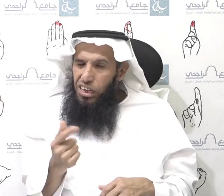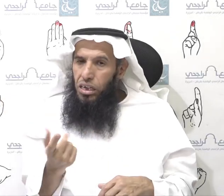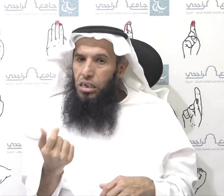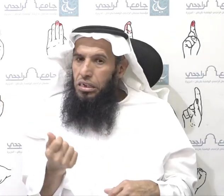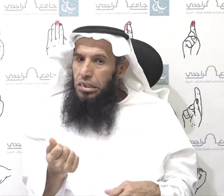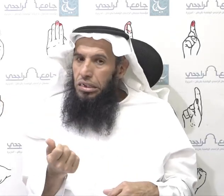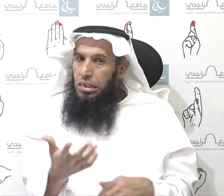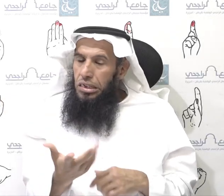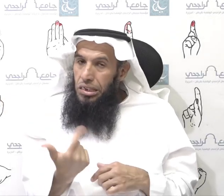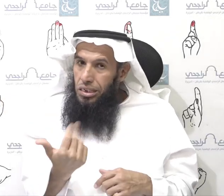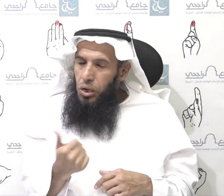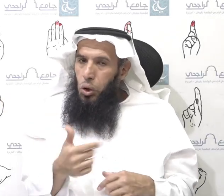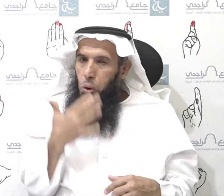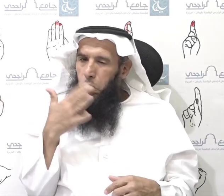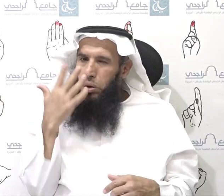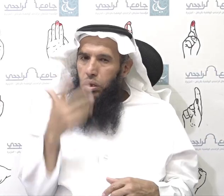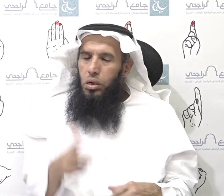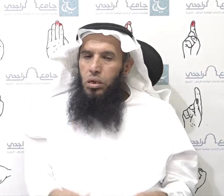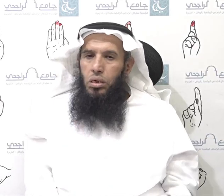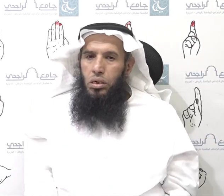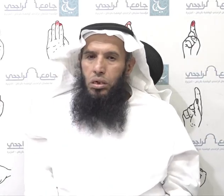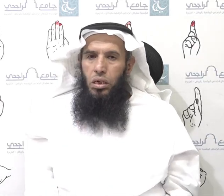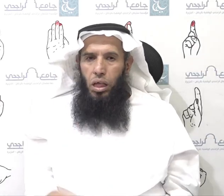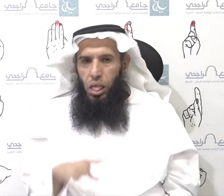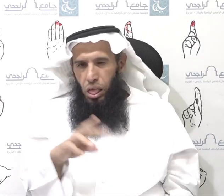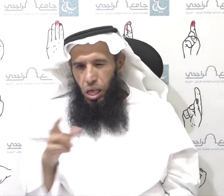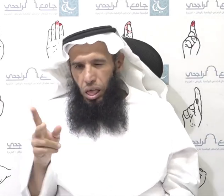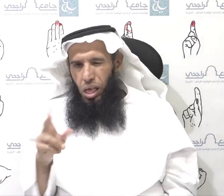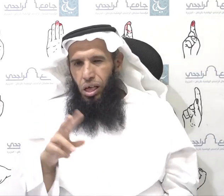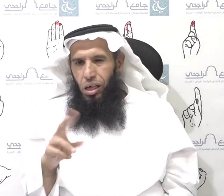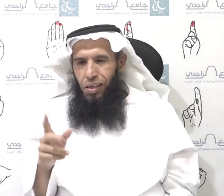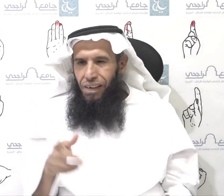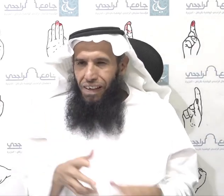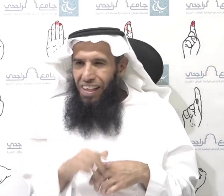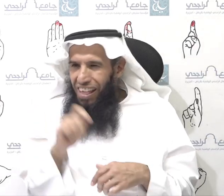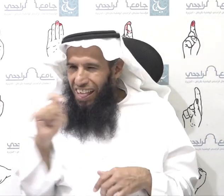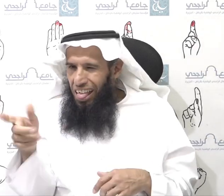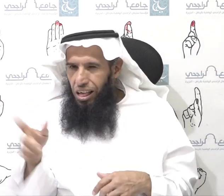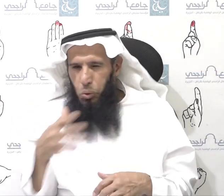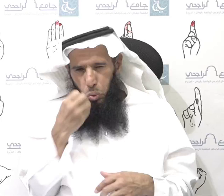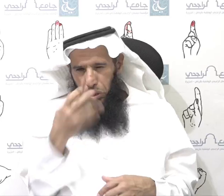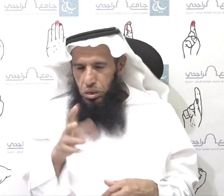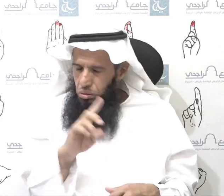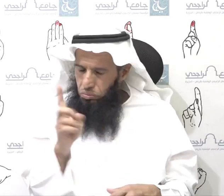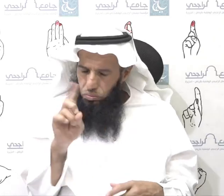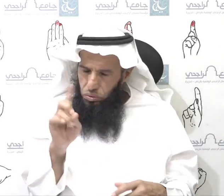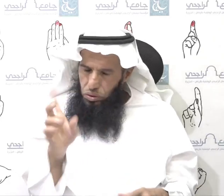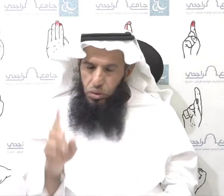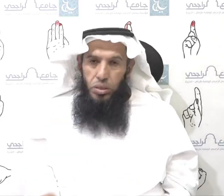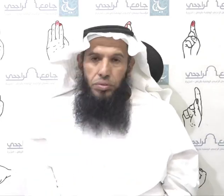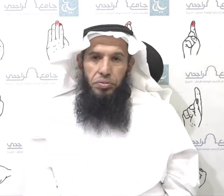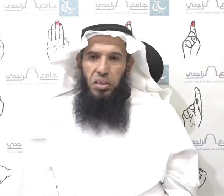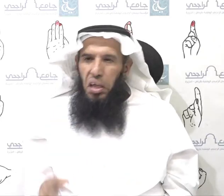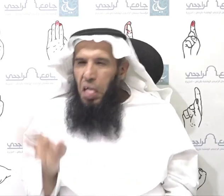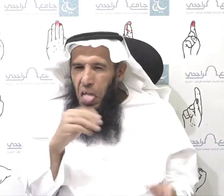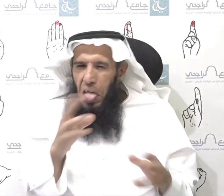أعطاه الله أن يجعلها في غير مرضات الله عز وجل. ولذا جاءت النصوص في العيب